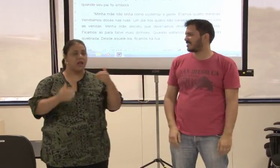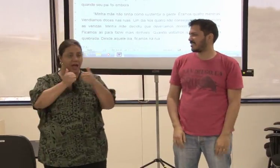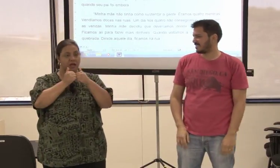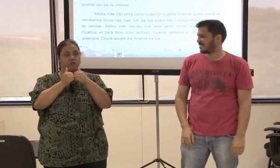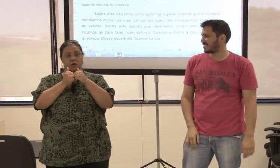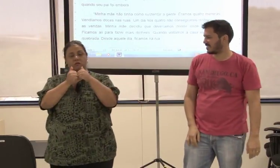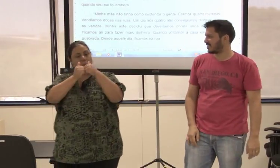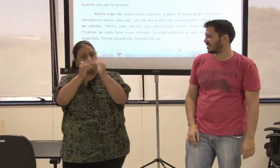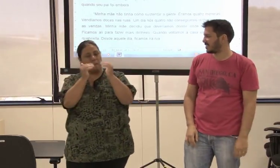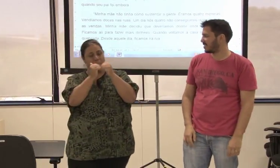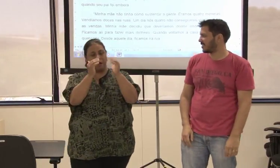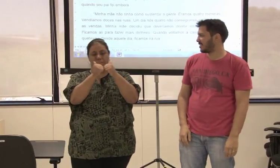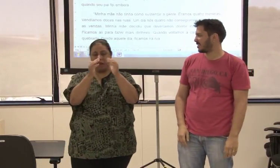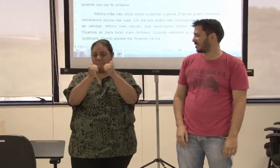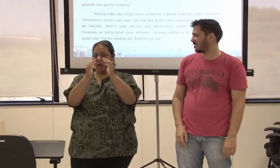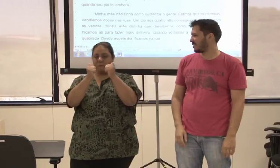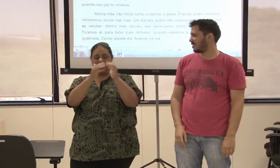É isso mesmo.